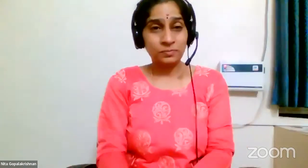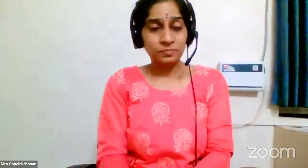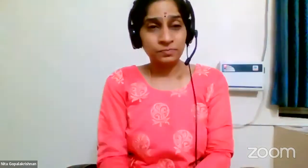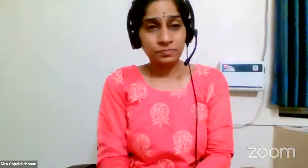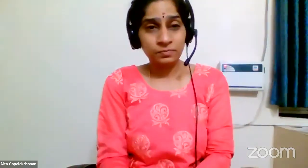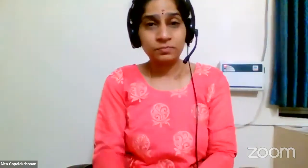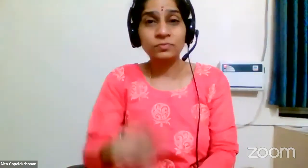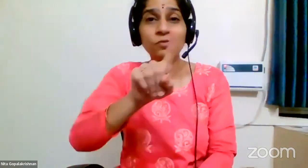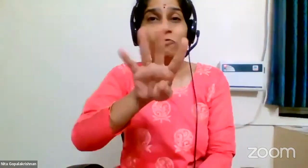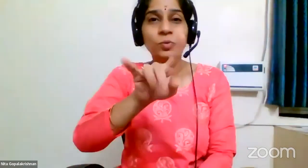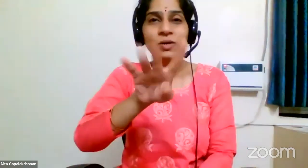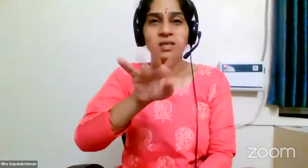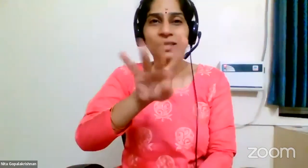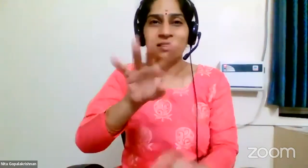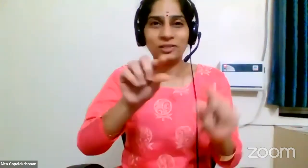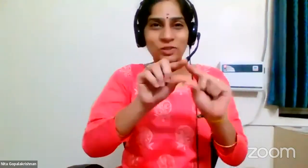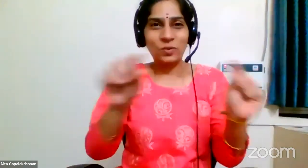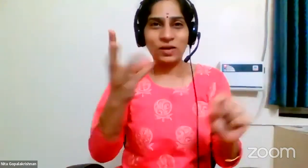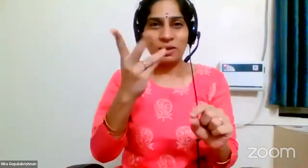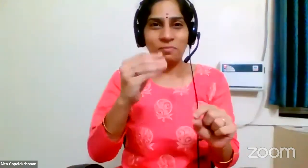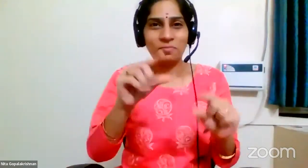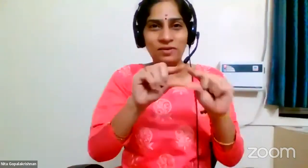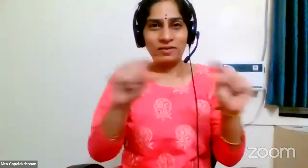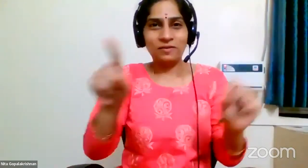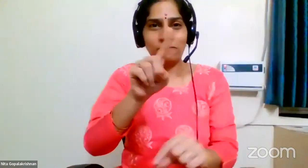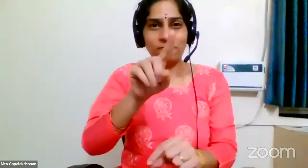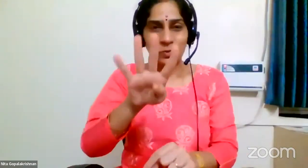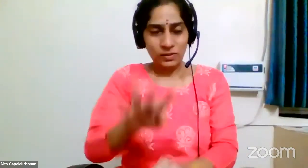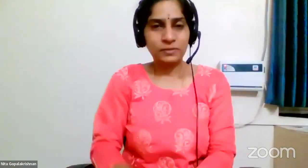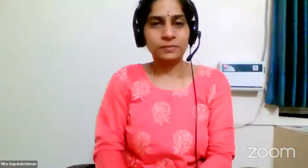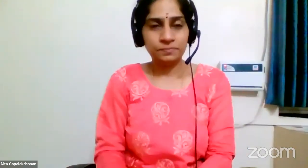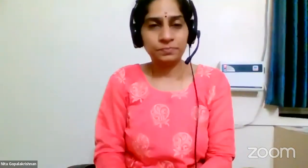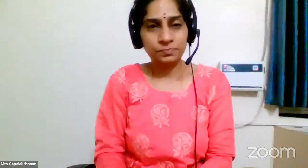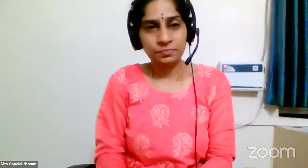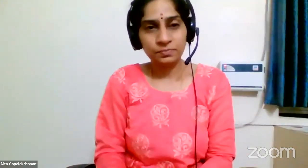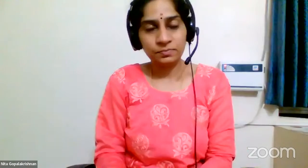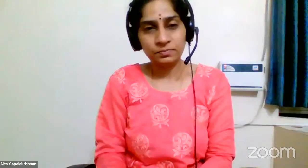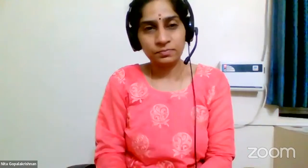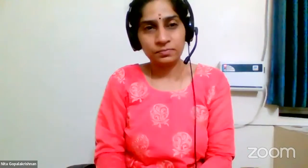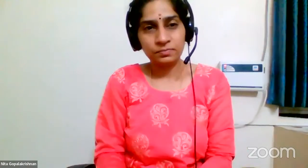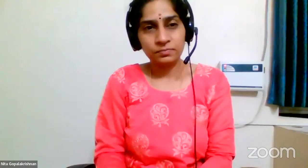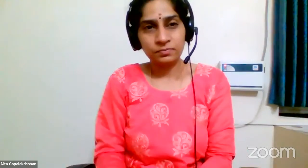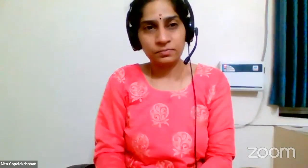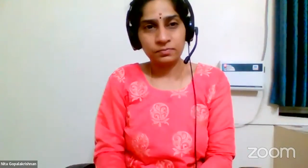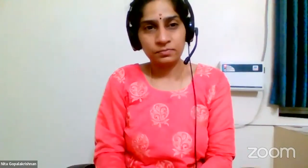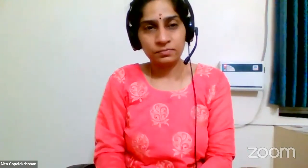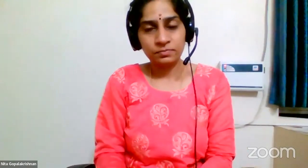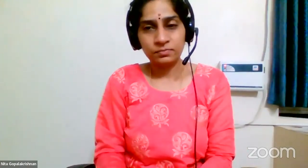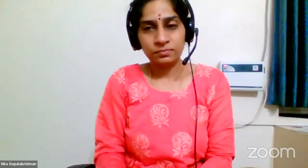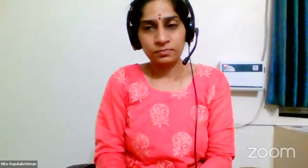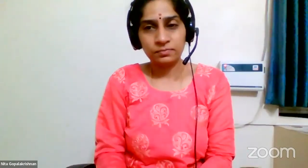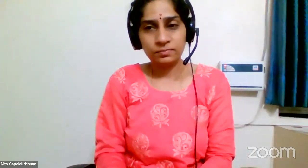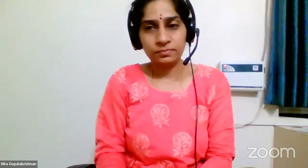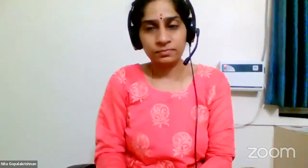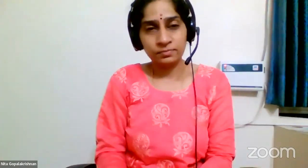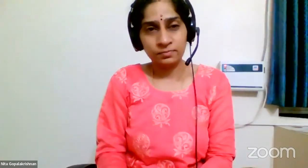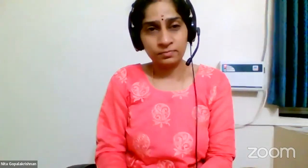बता रहे हैं कि किस प्रकार से मैं सारे कार्य करते हुए भी सभी कर्मों के फलों से मुक्त रहता हूं।